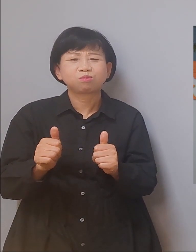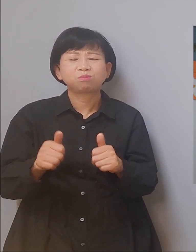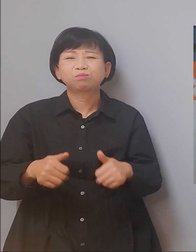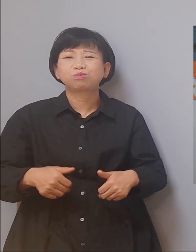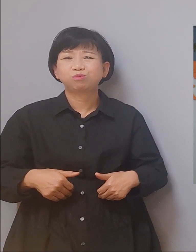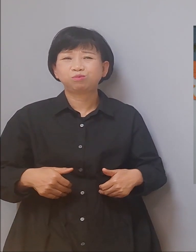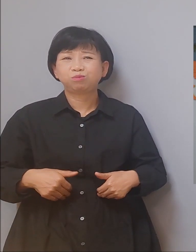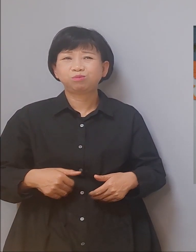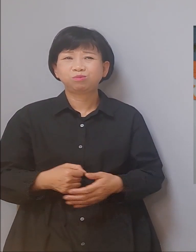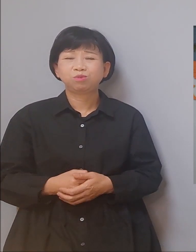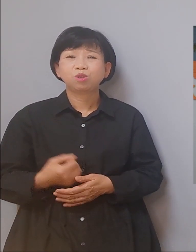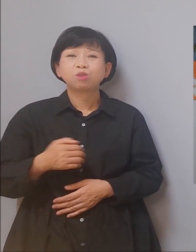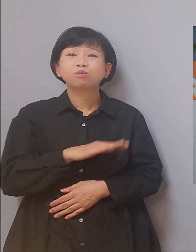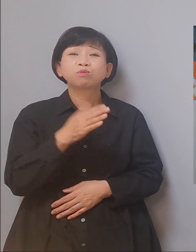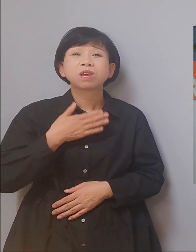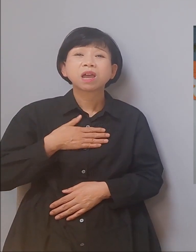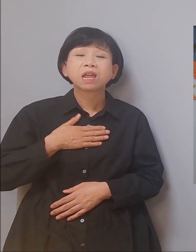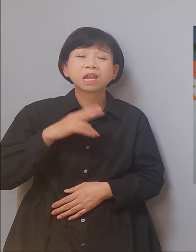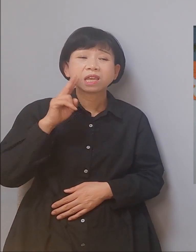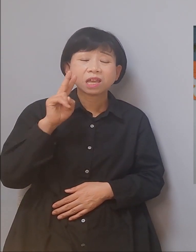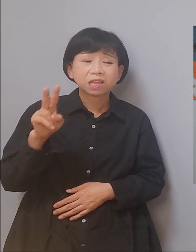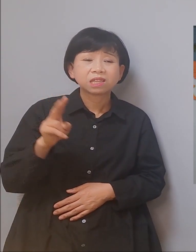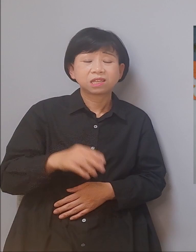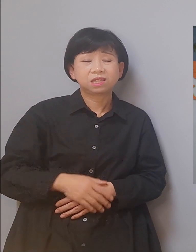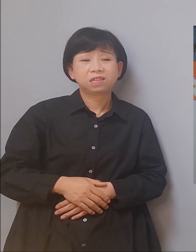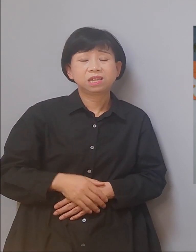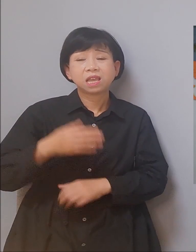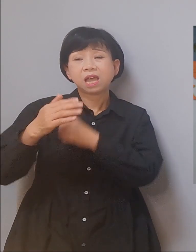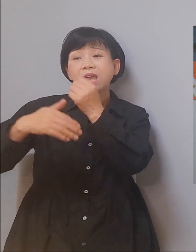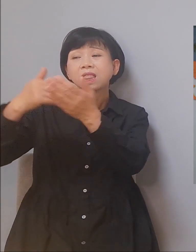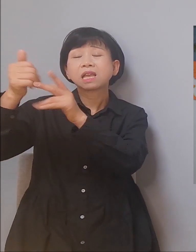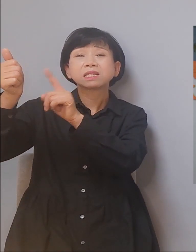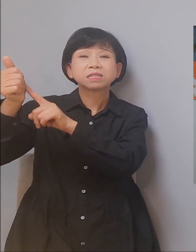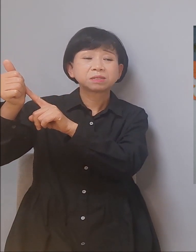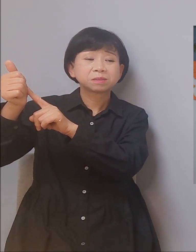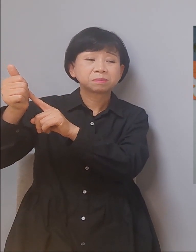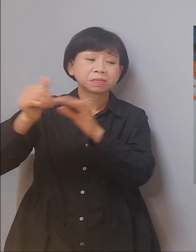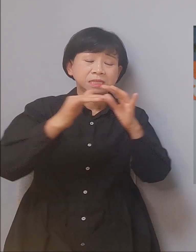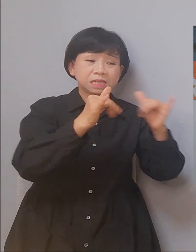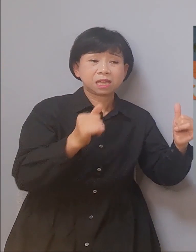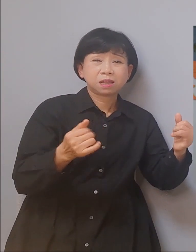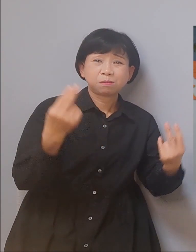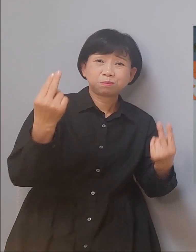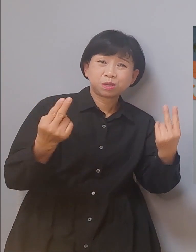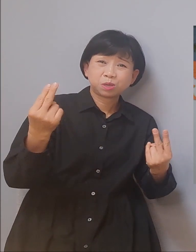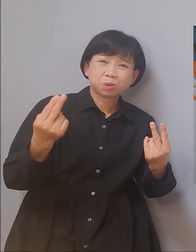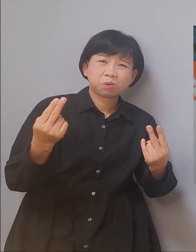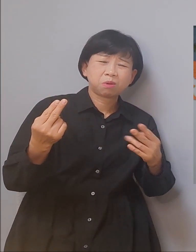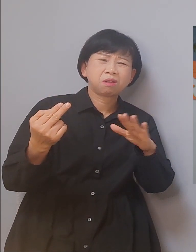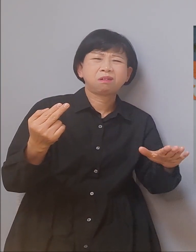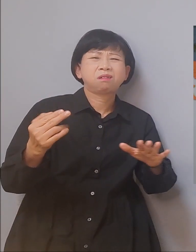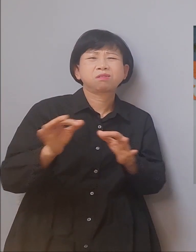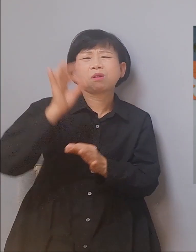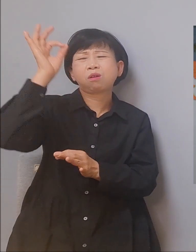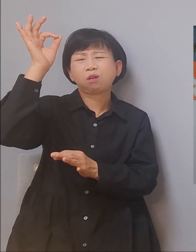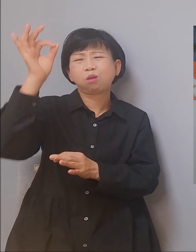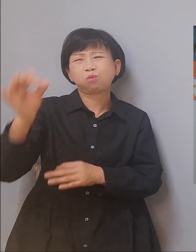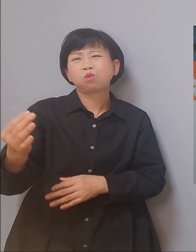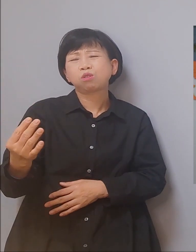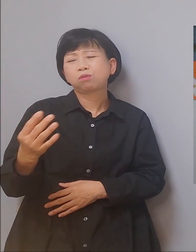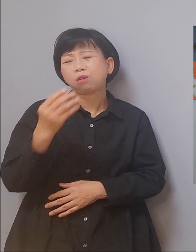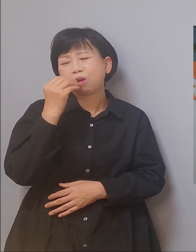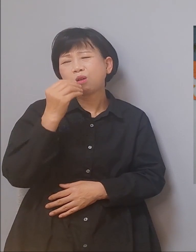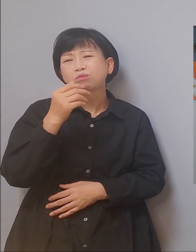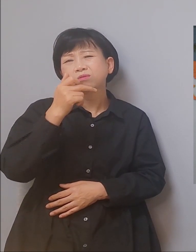우리가 알아야 할 하나님은 이 땅의 사람들과는 비교할 수 없는 영원하시고 거룩하시고